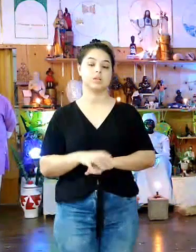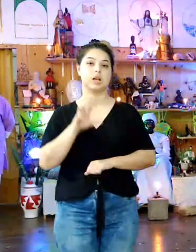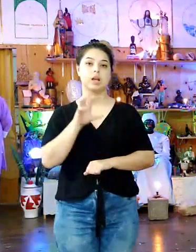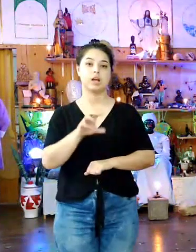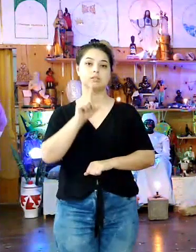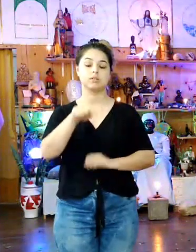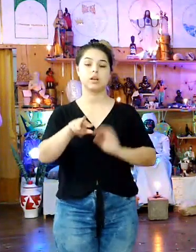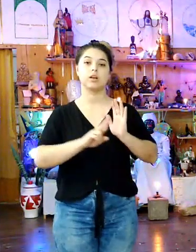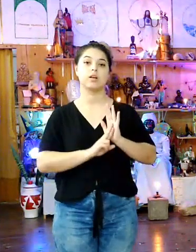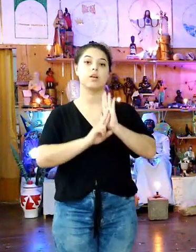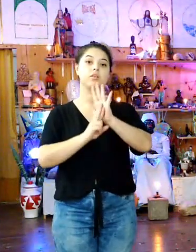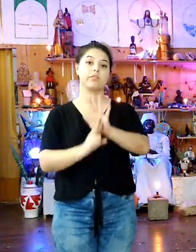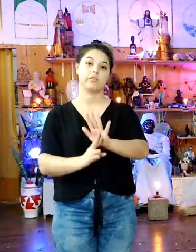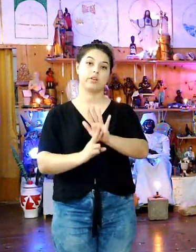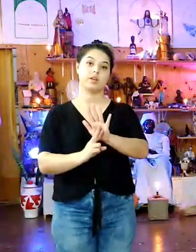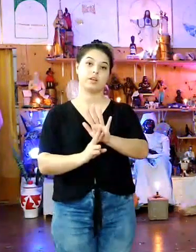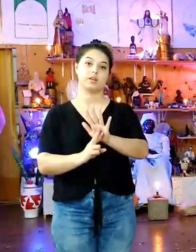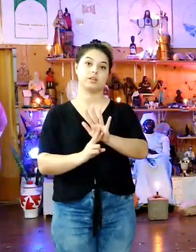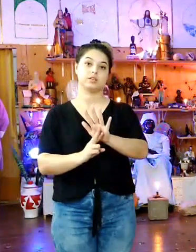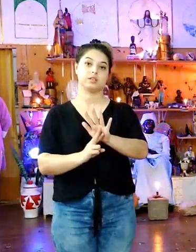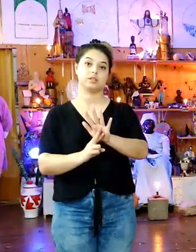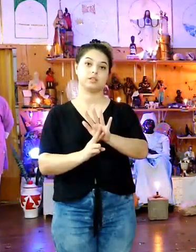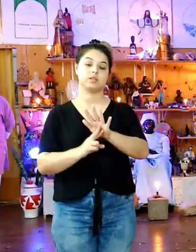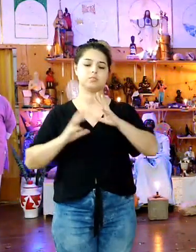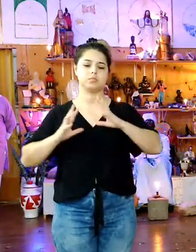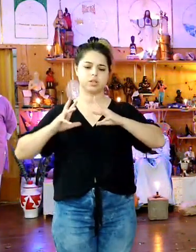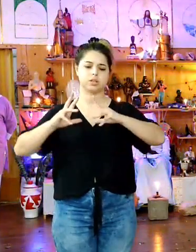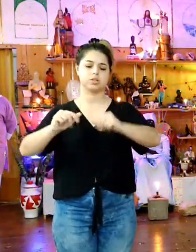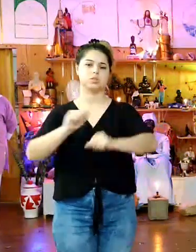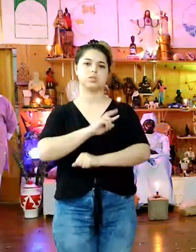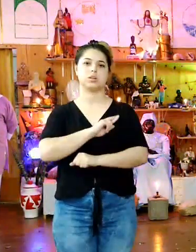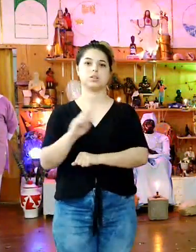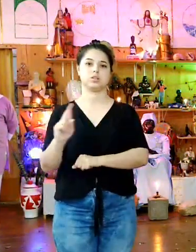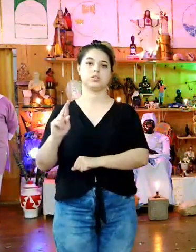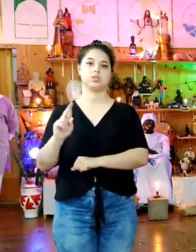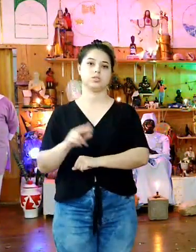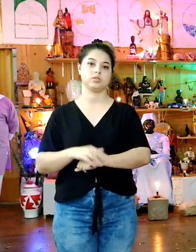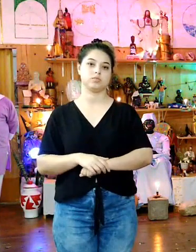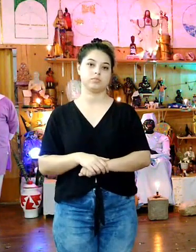Essa é a referência para toda a religião.